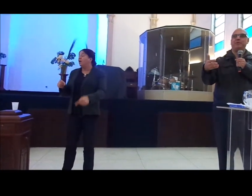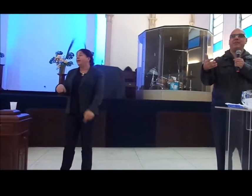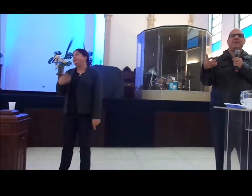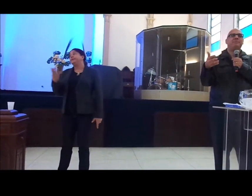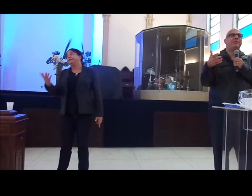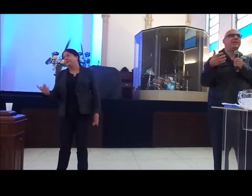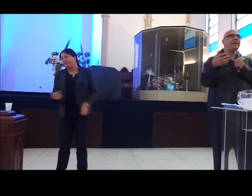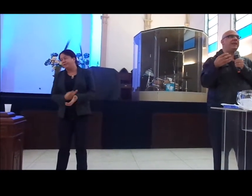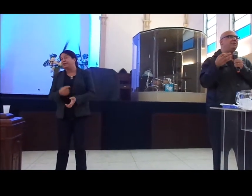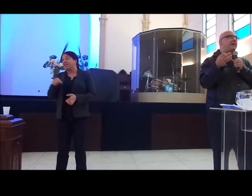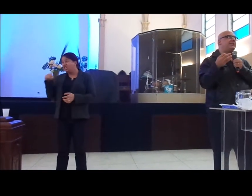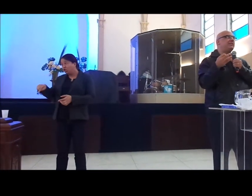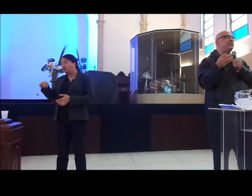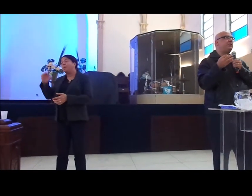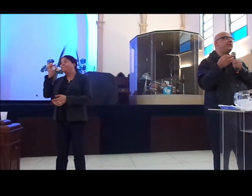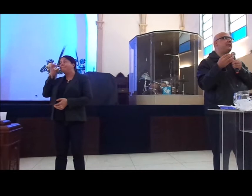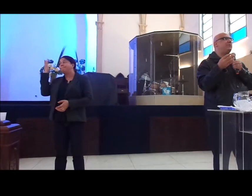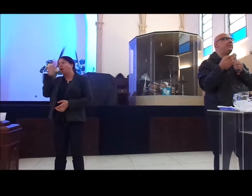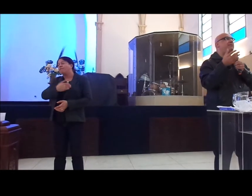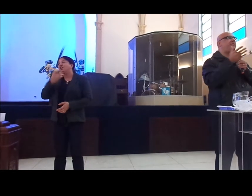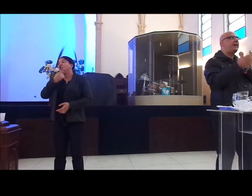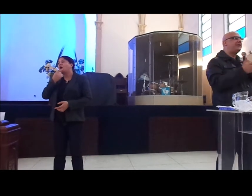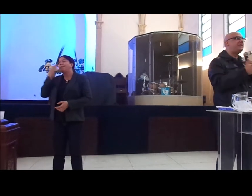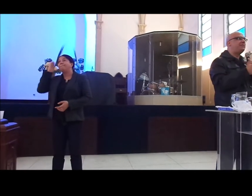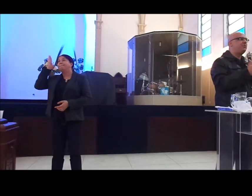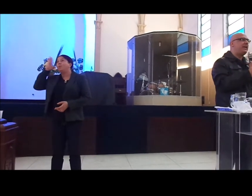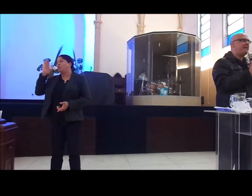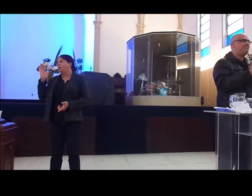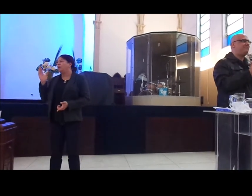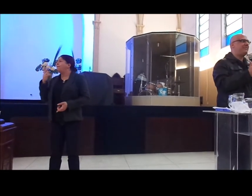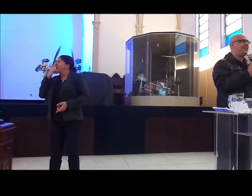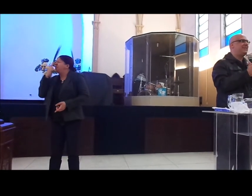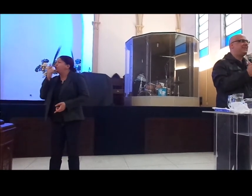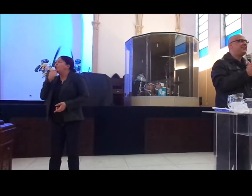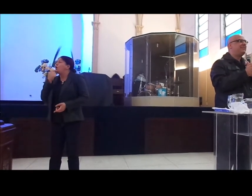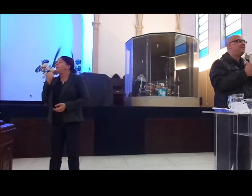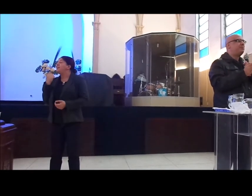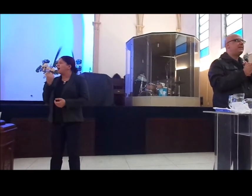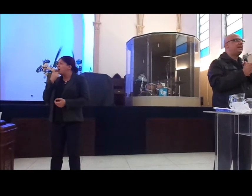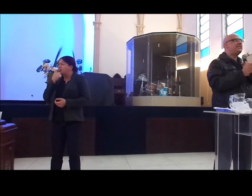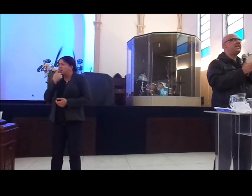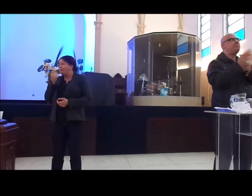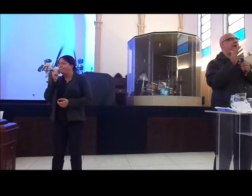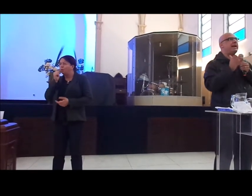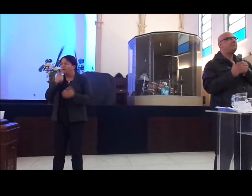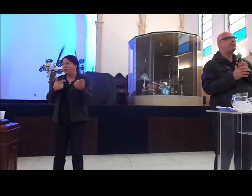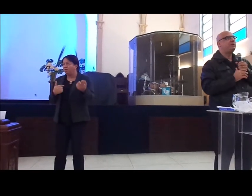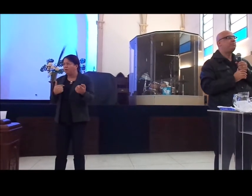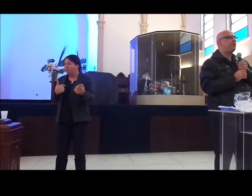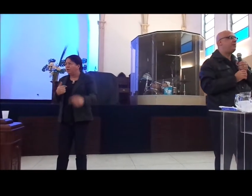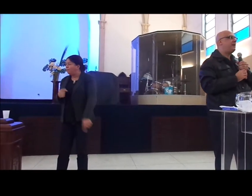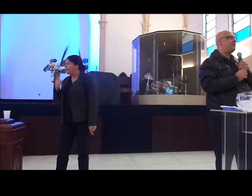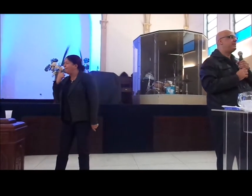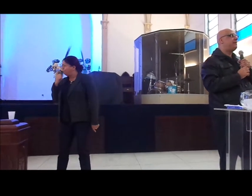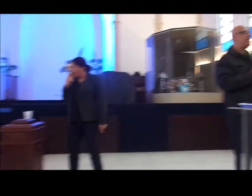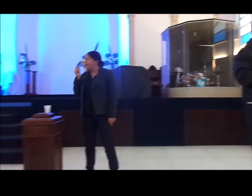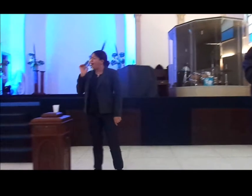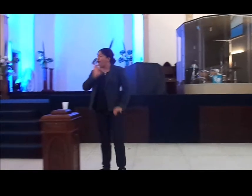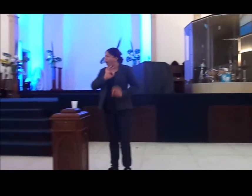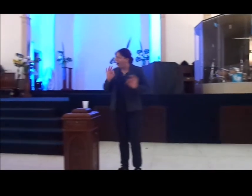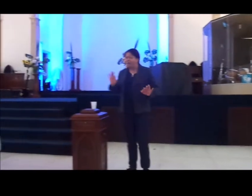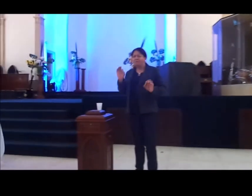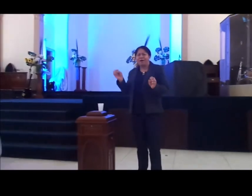burro, porque eu imagino que o homem tem muita inveja de mulher, né? Porque ser pai é muito bom, é a coisa